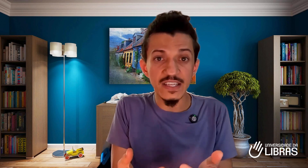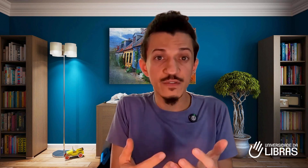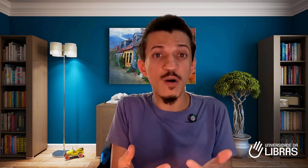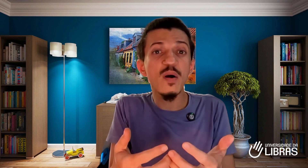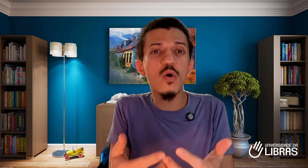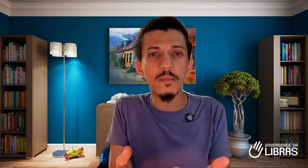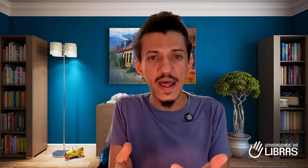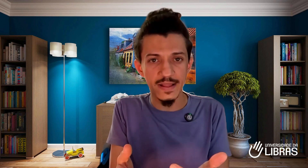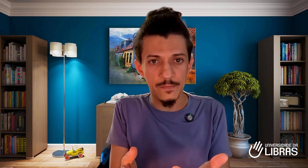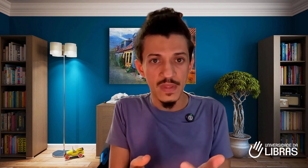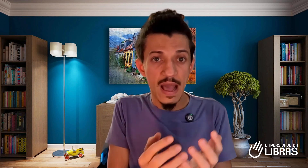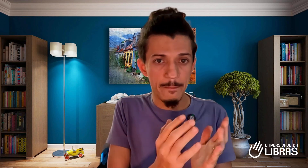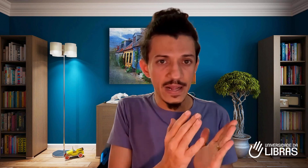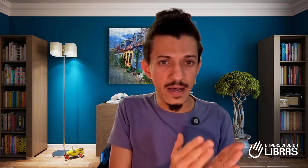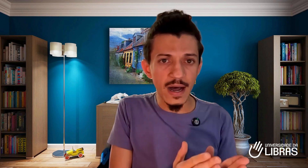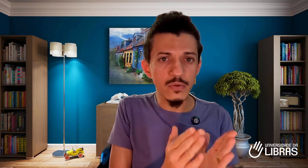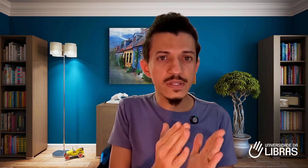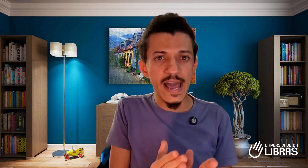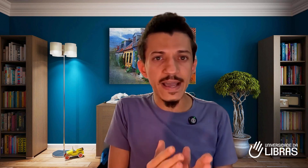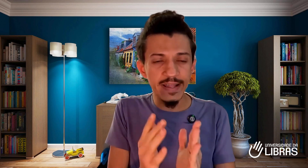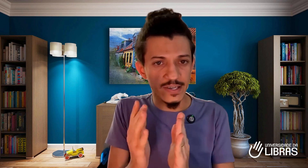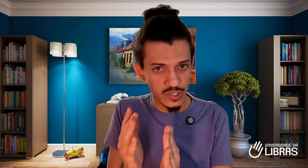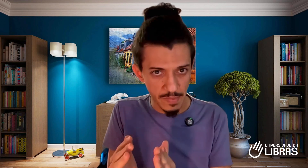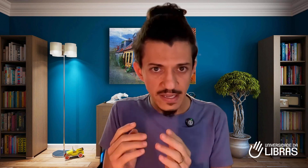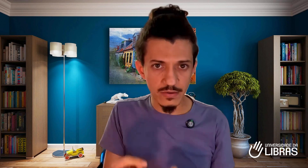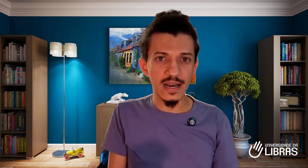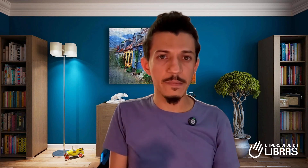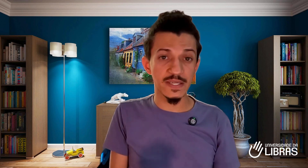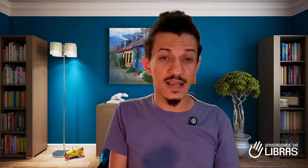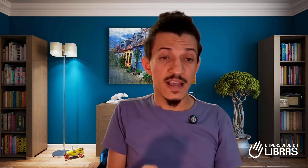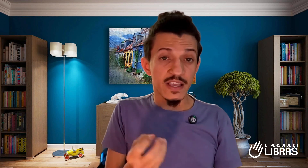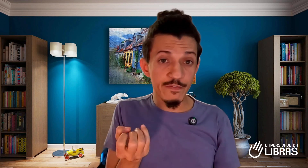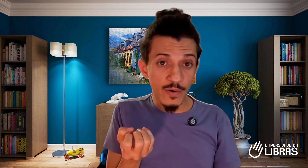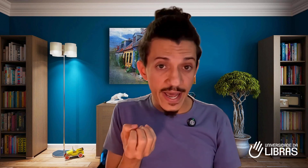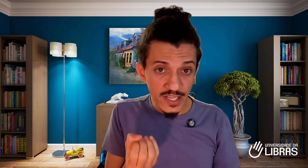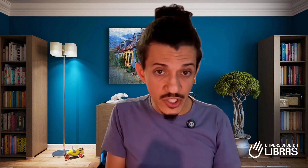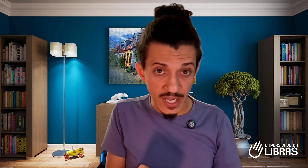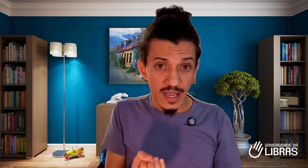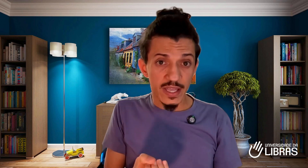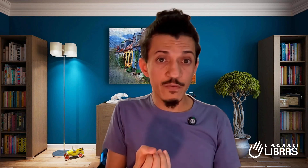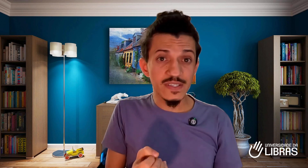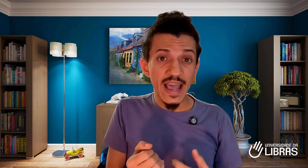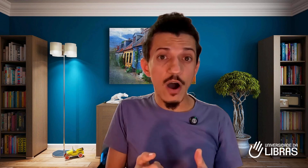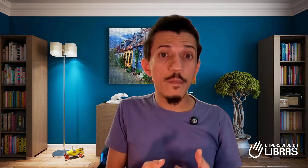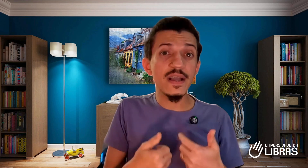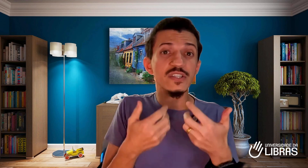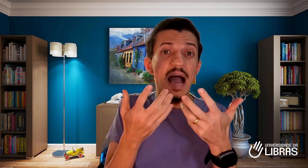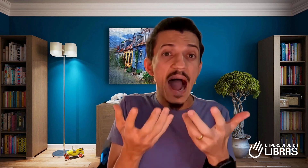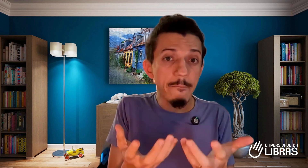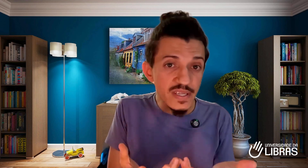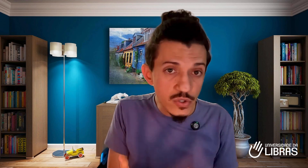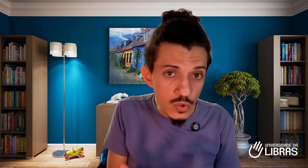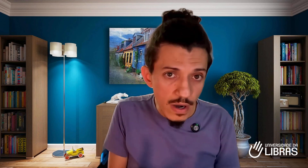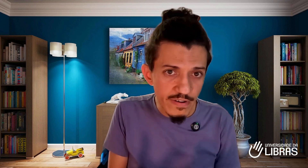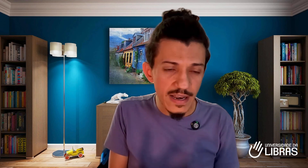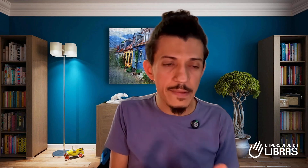forma completa, aplicando técnicas de imersão na Libras que vão garantir que você realmente absorva a Libras,